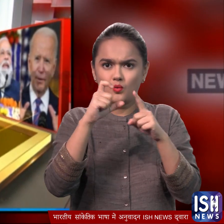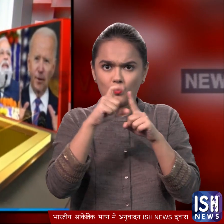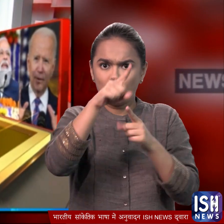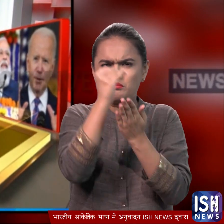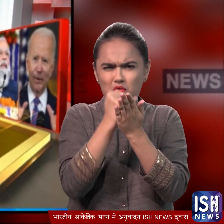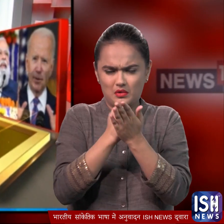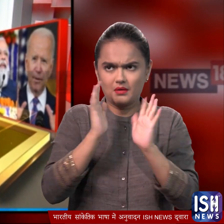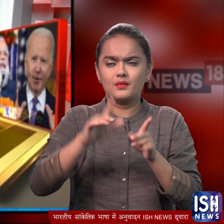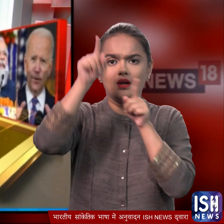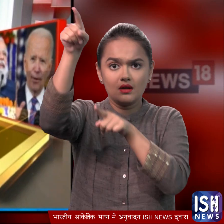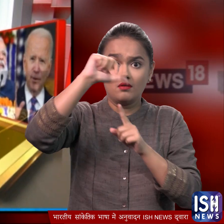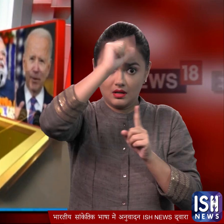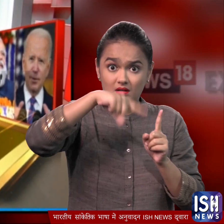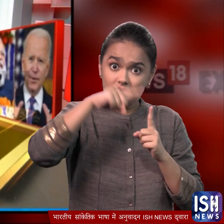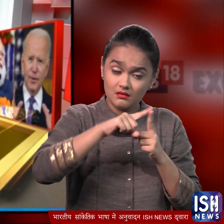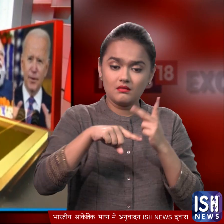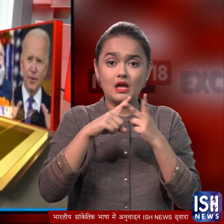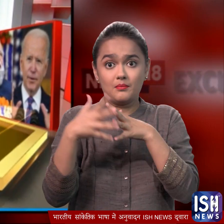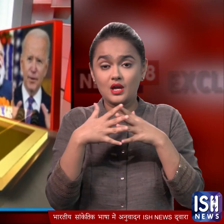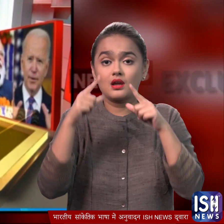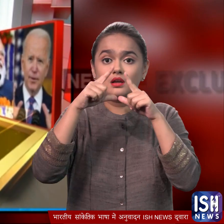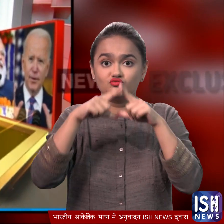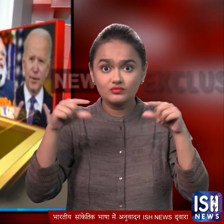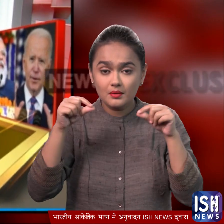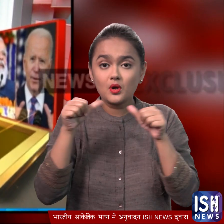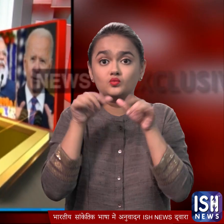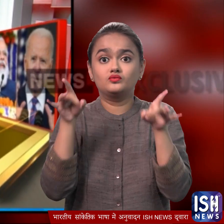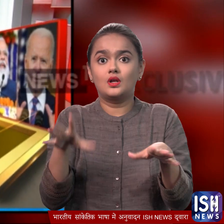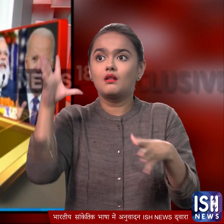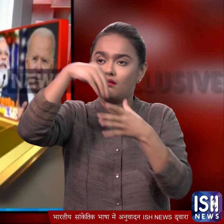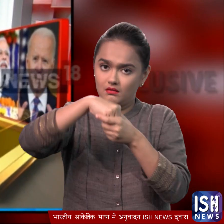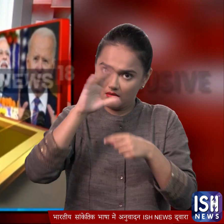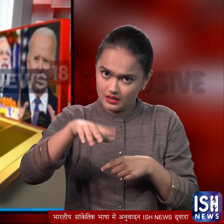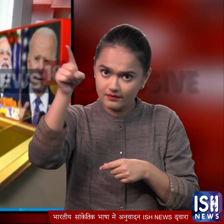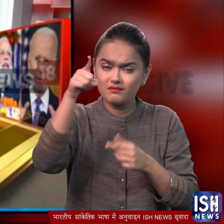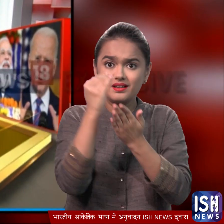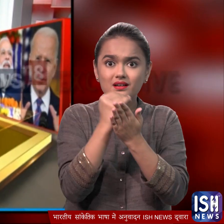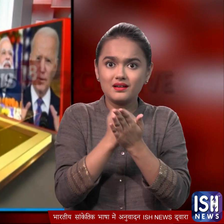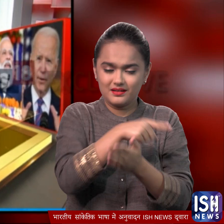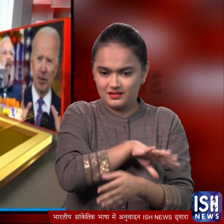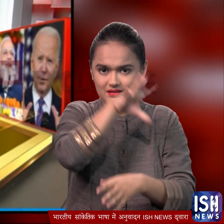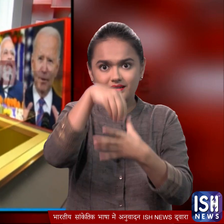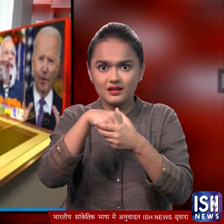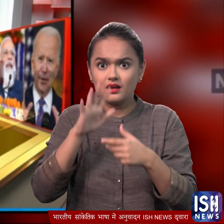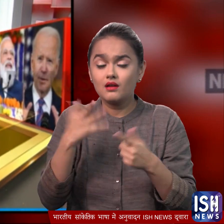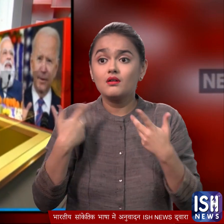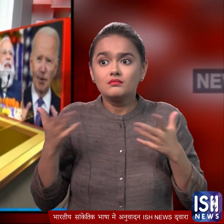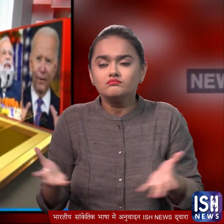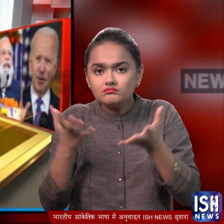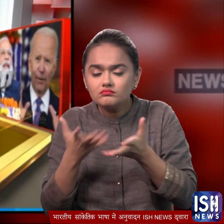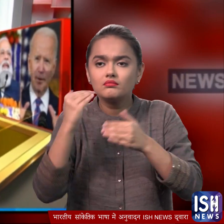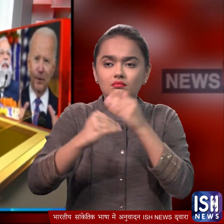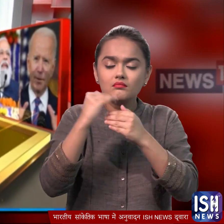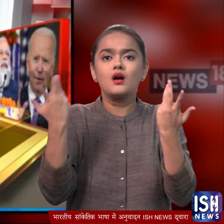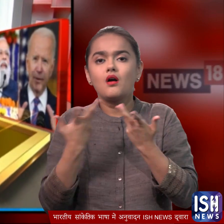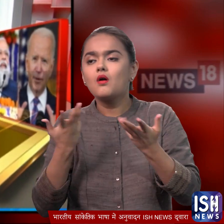में हिस्सा लेंगे। 4 देशों के इस संगठन क्वाड में भारत के अलावा अमेरिका, जापान और ऑस्ट्रेलिया शामिल हैं। इस संगठन को हिंद प्रशांत क्षेत्र